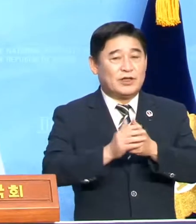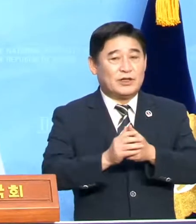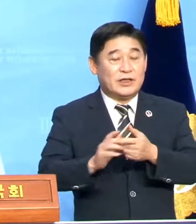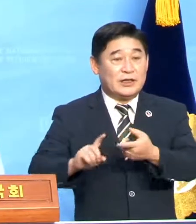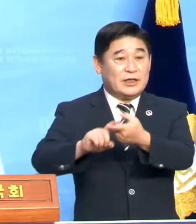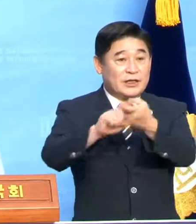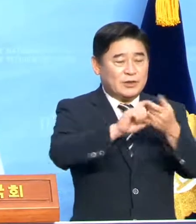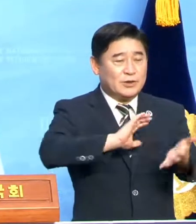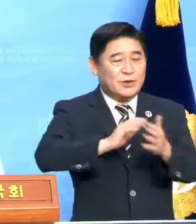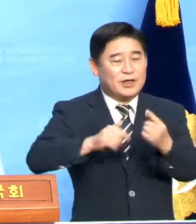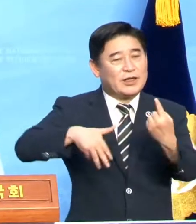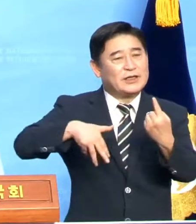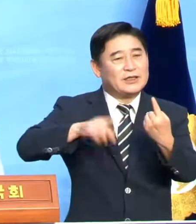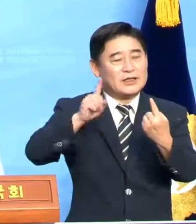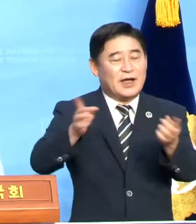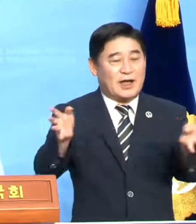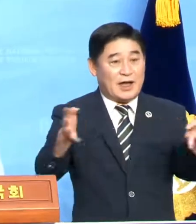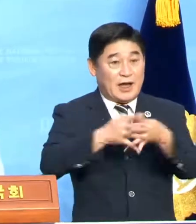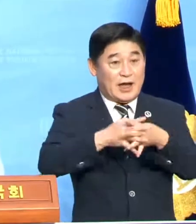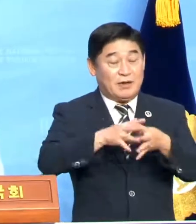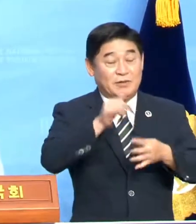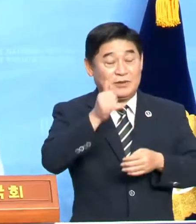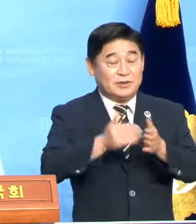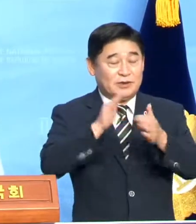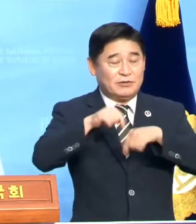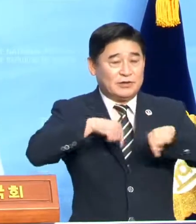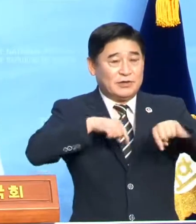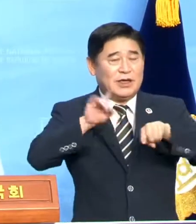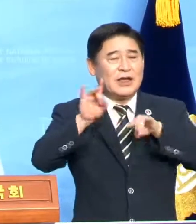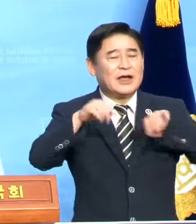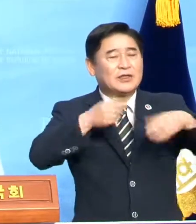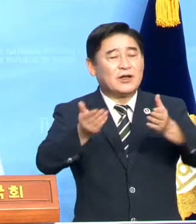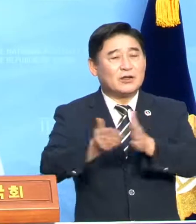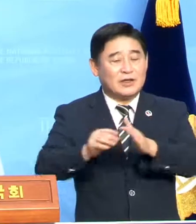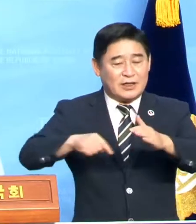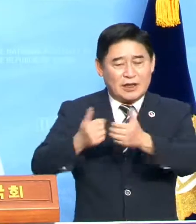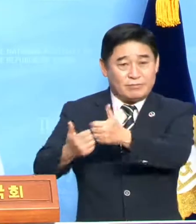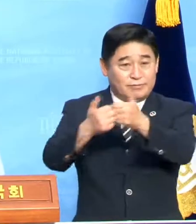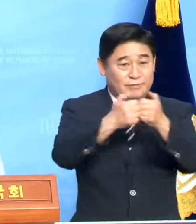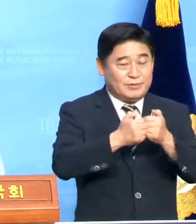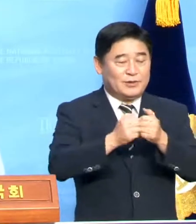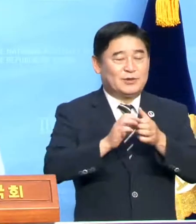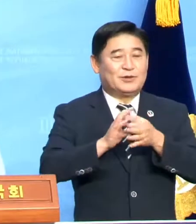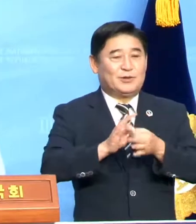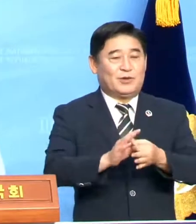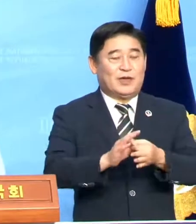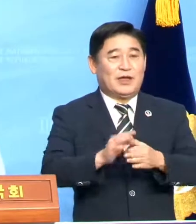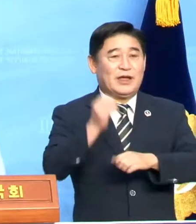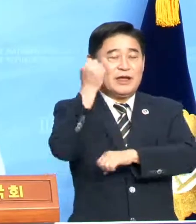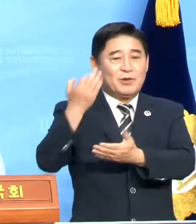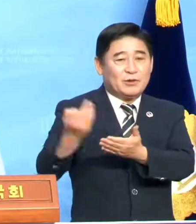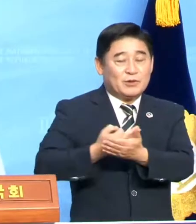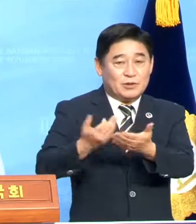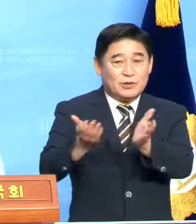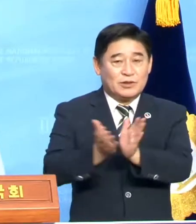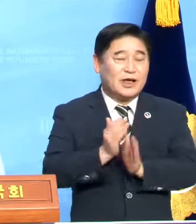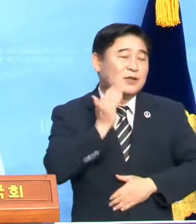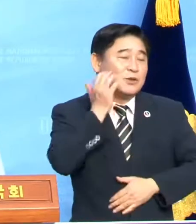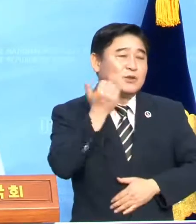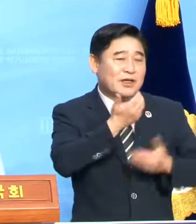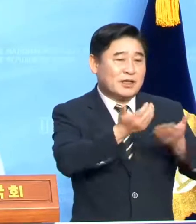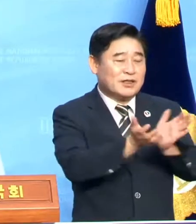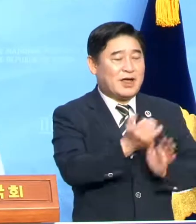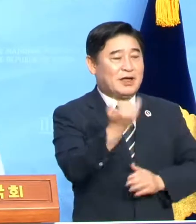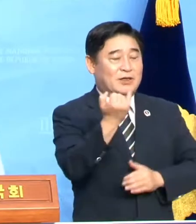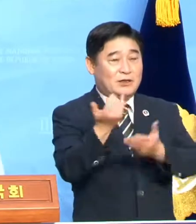2차적으로 합의가 되었습니다 이후에 각 정당의 내부 뭐니 과정을 거쳐서 기본소득 딱 녹색당